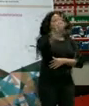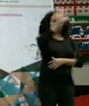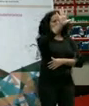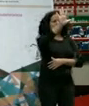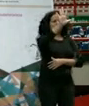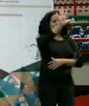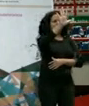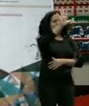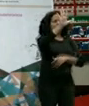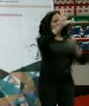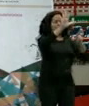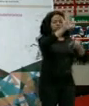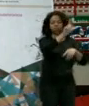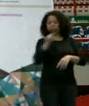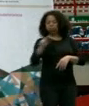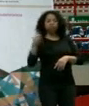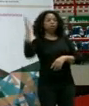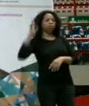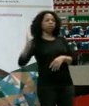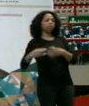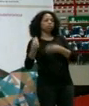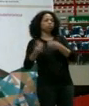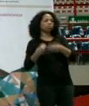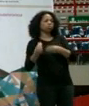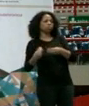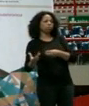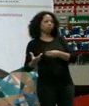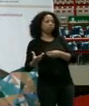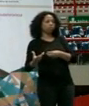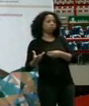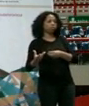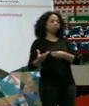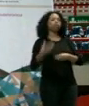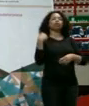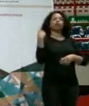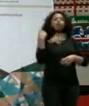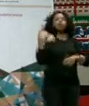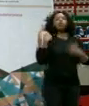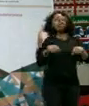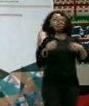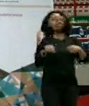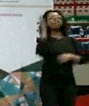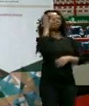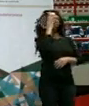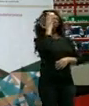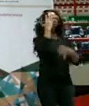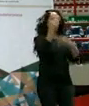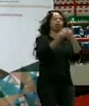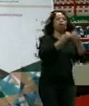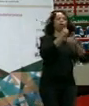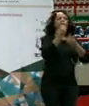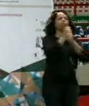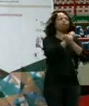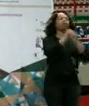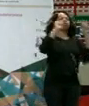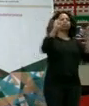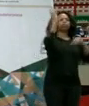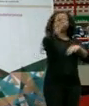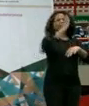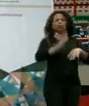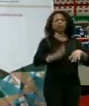no Brasil. Na verdade, para a gente entender o processo de independência do Brasil, nós temos que estar antenado com as